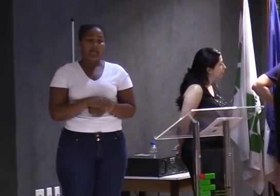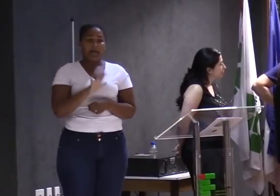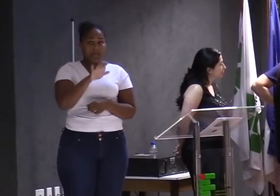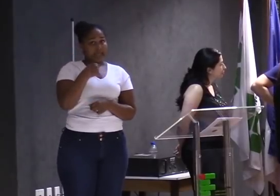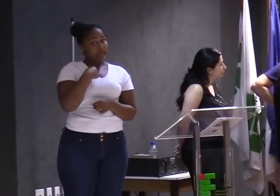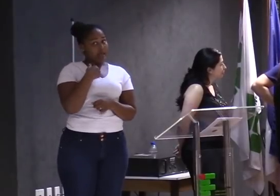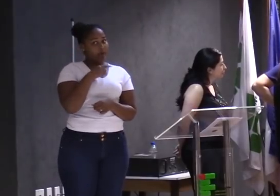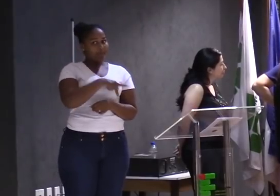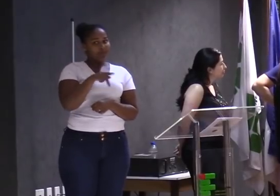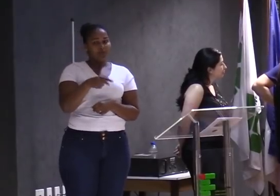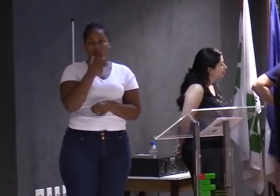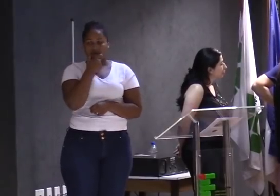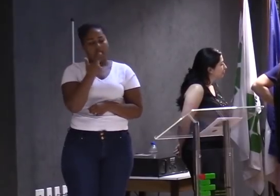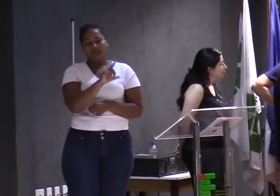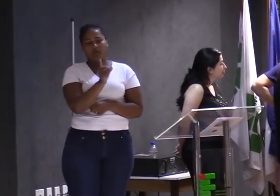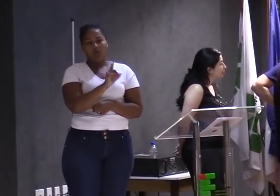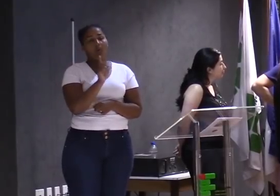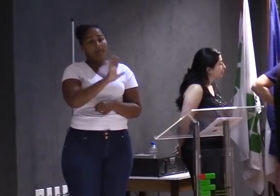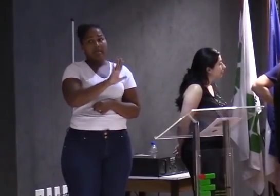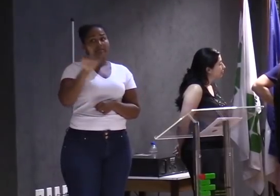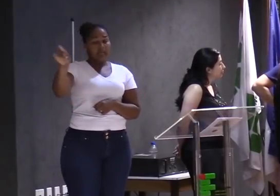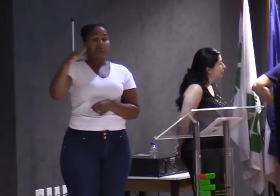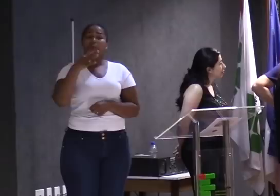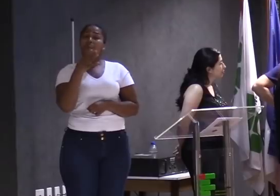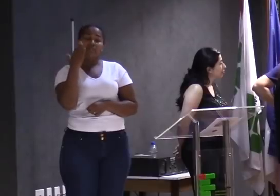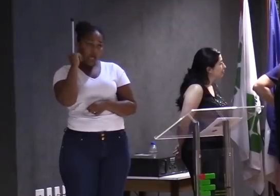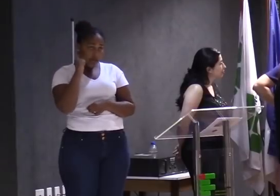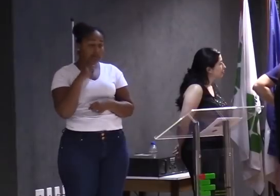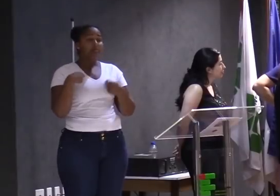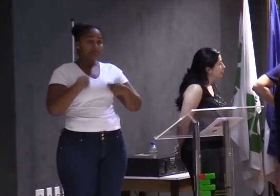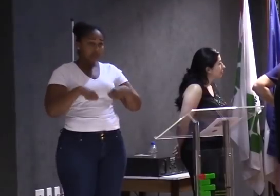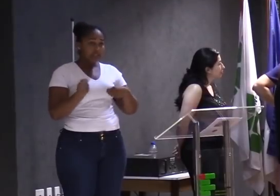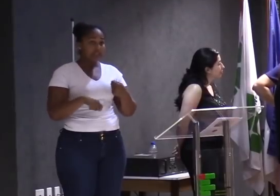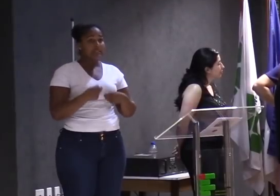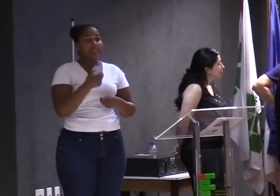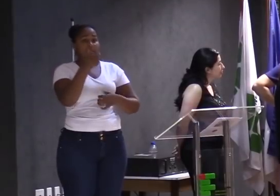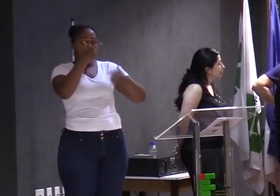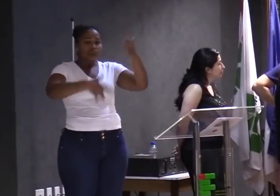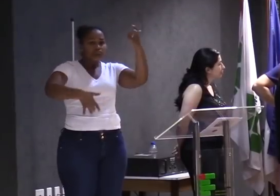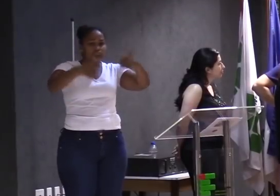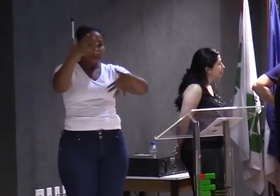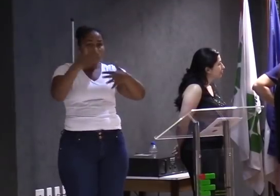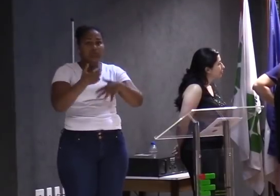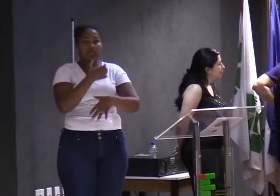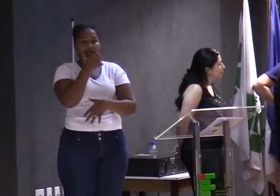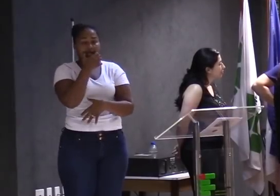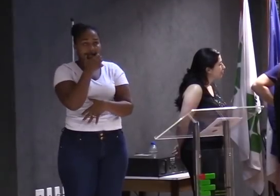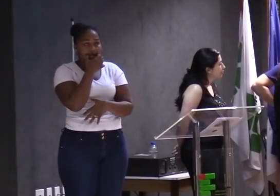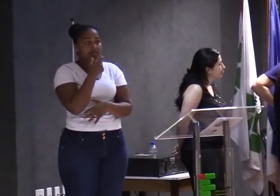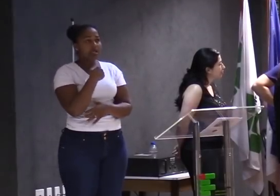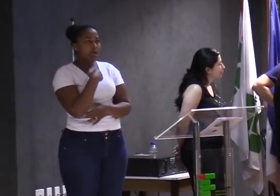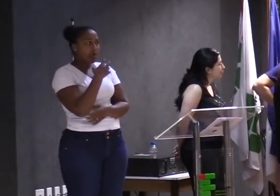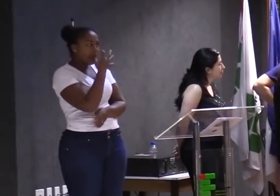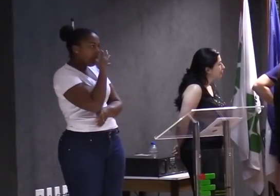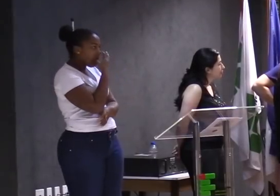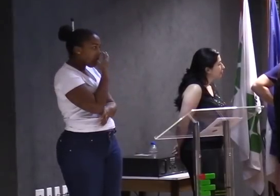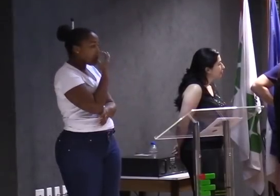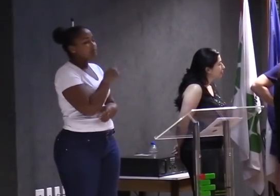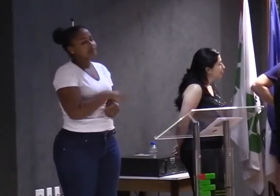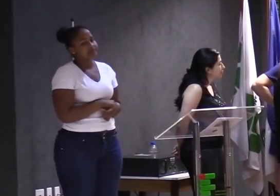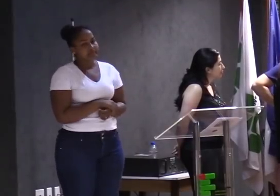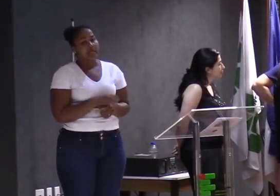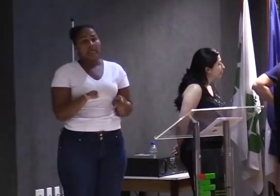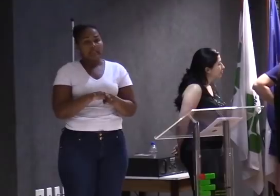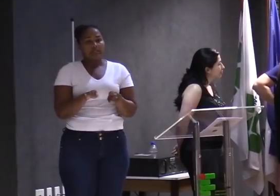inglês, mas estou lá entendendo. E os alunos, quando começam a falar, explicar os artigos em inglês, os outros alunos ficam o